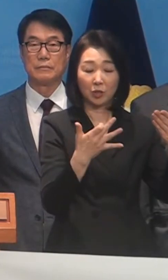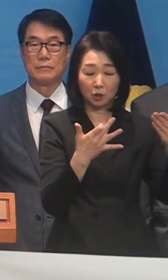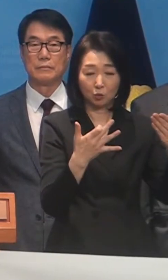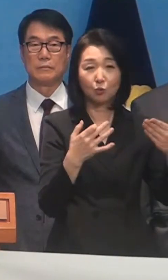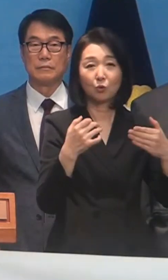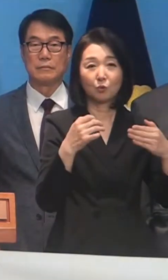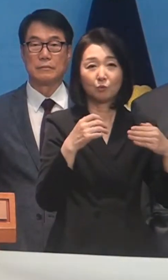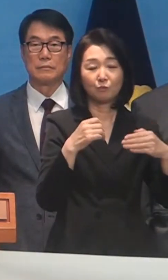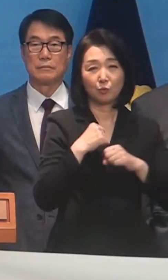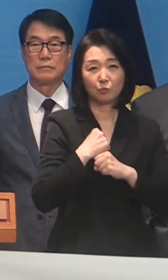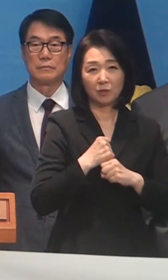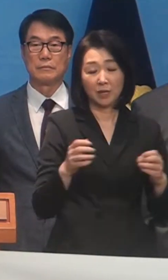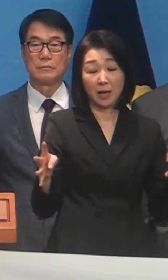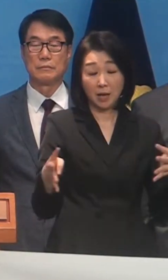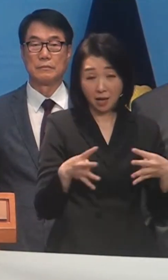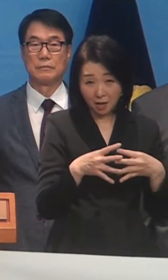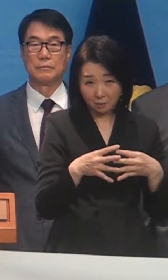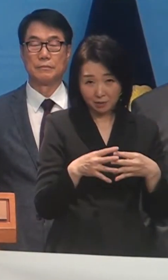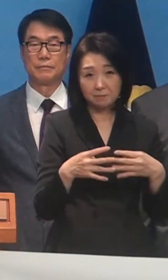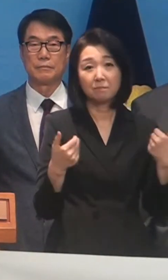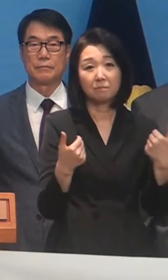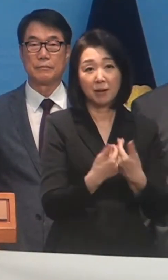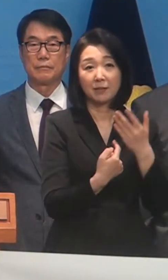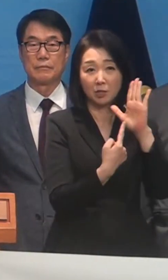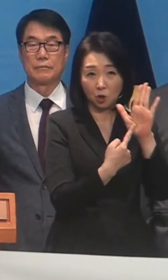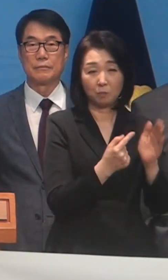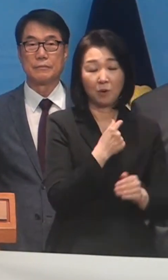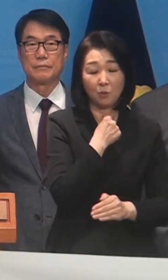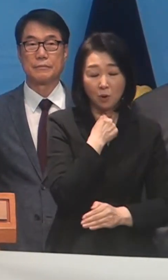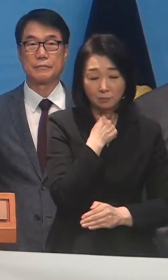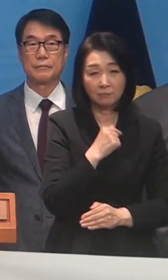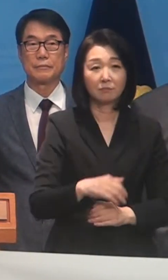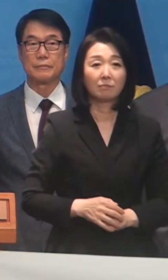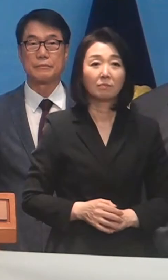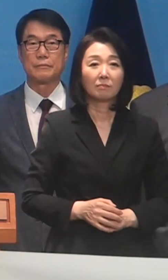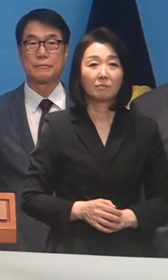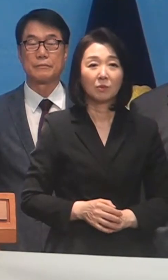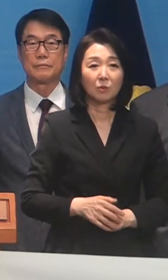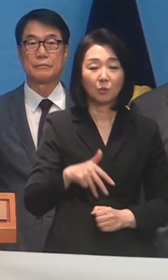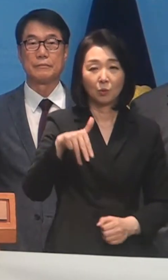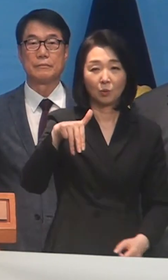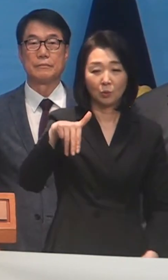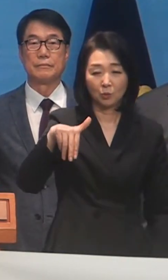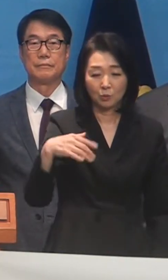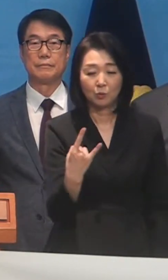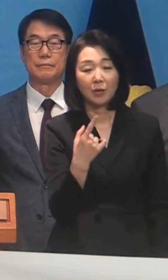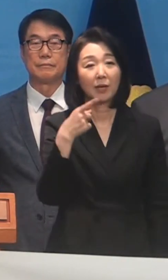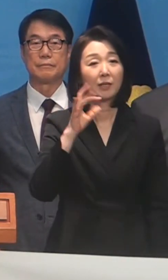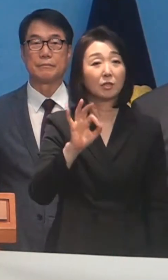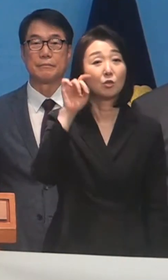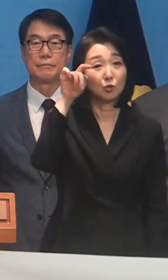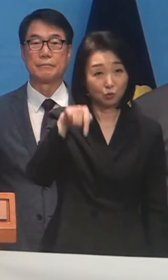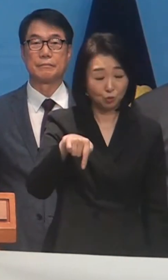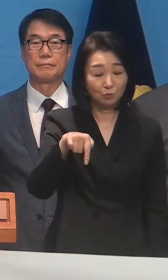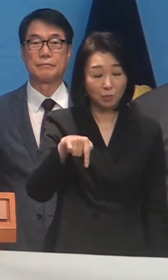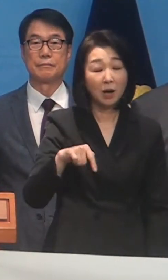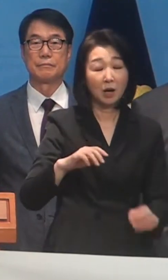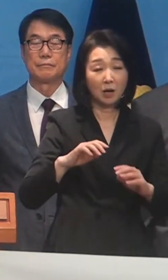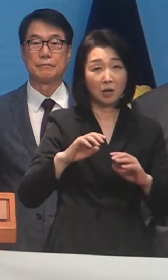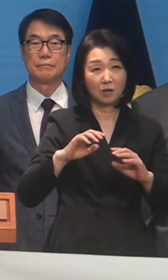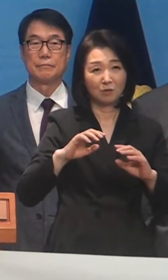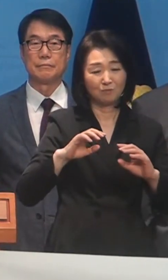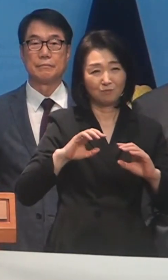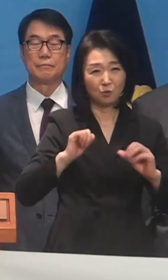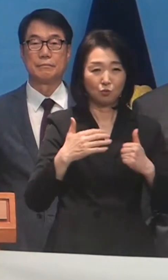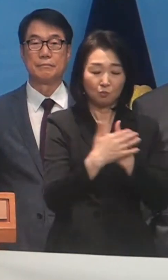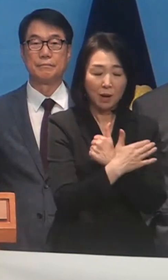반대 성명을 발표하고, 마지막으로 자유안보연대의 최승우 공약국장께서 국방안보